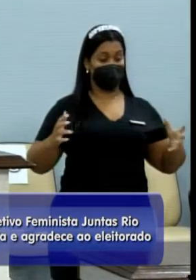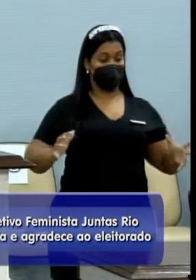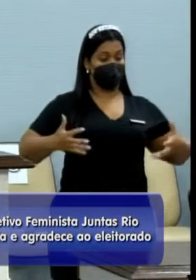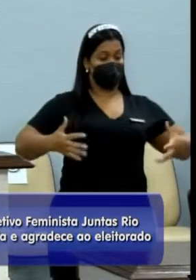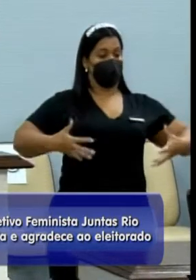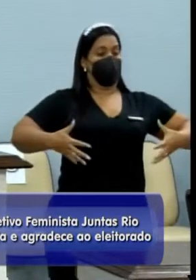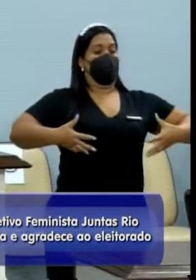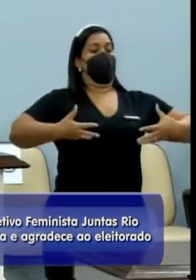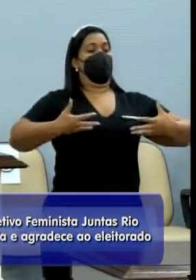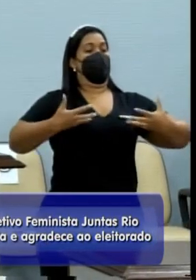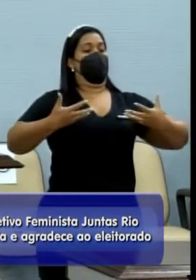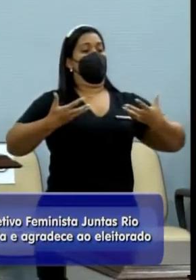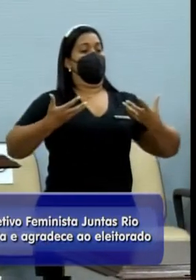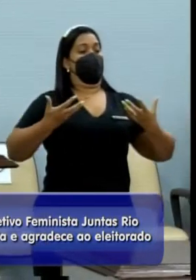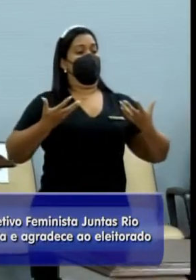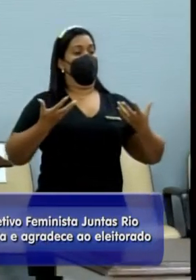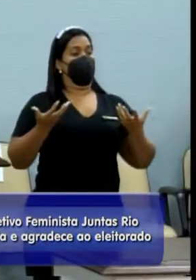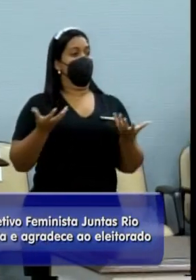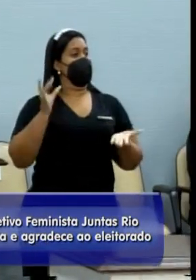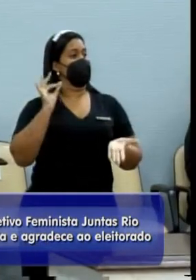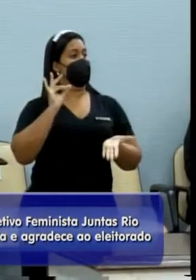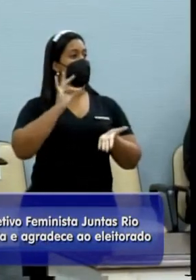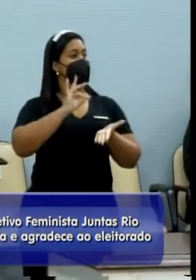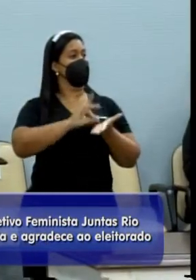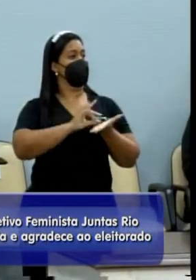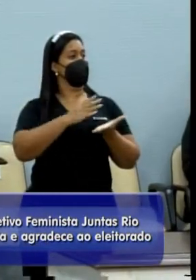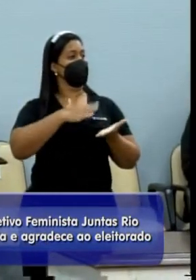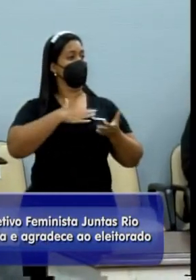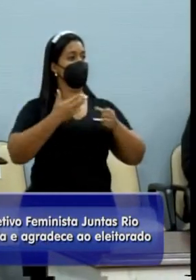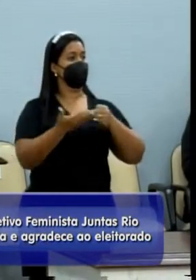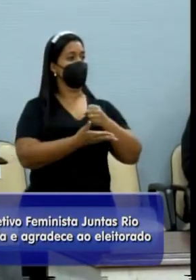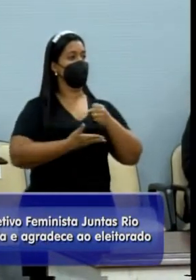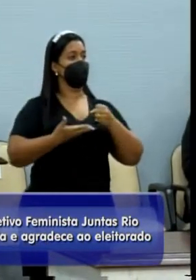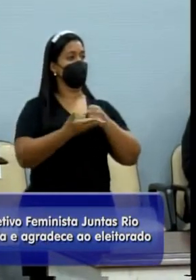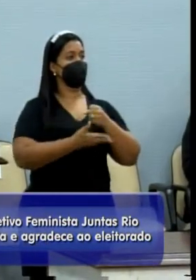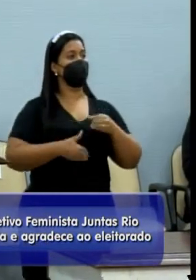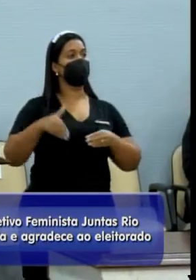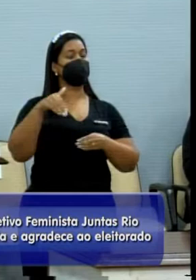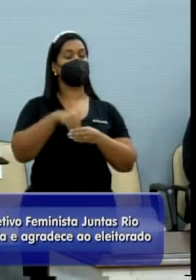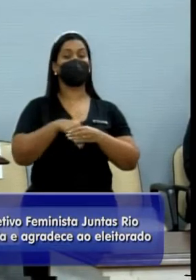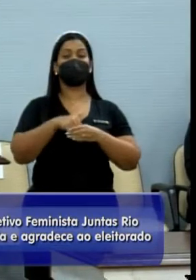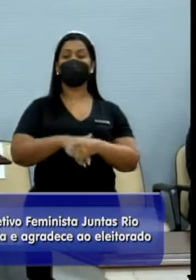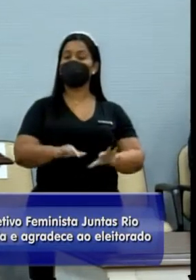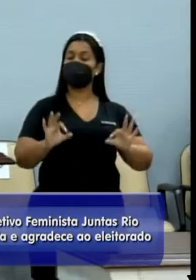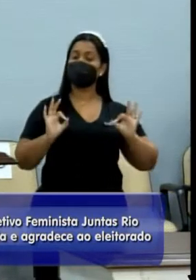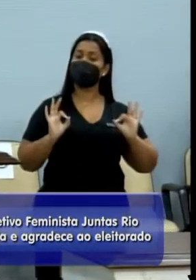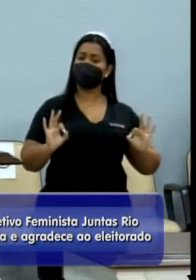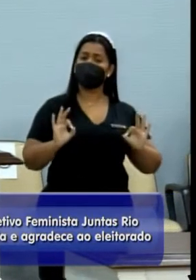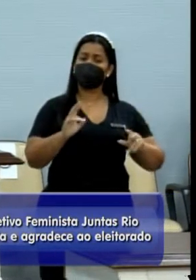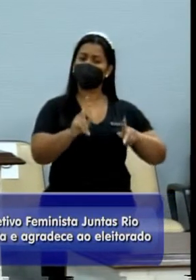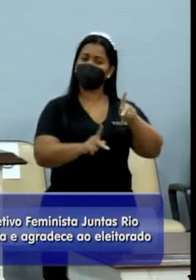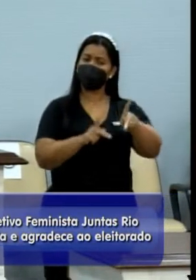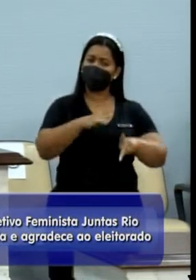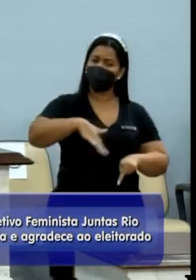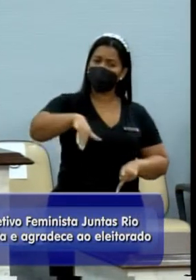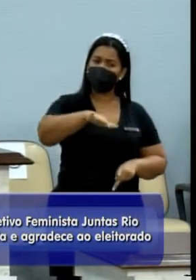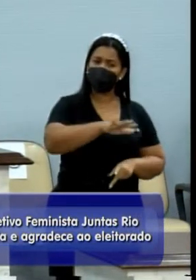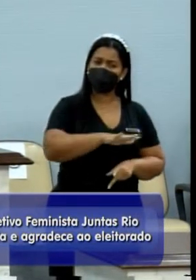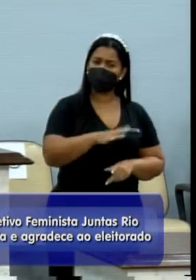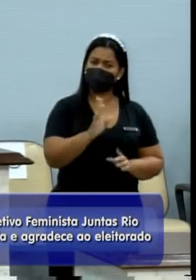inflamar, através do viés de confirmação da sua base eleitoral, porque, obviamente, que a população não vai